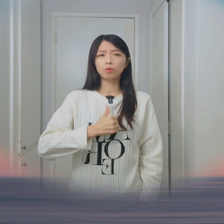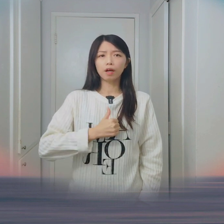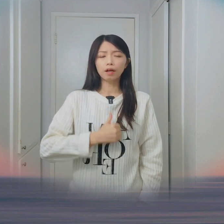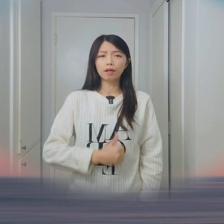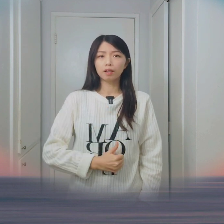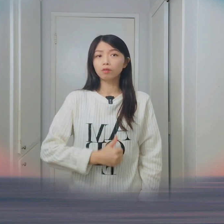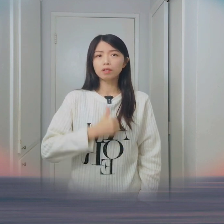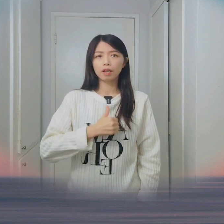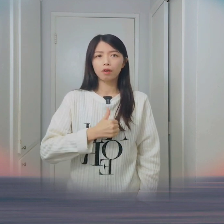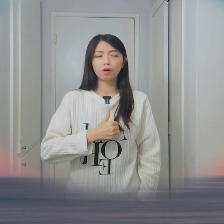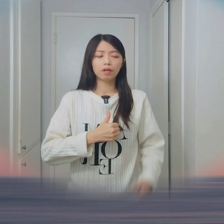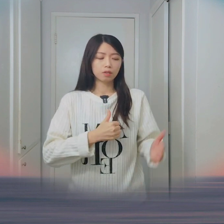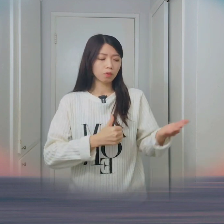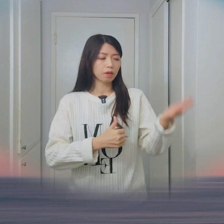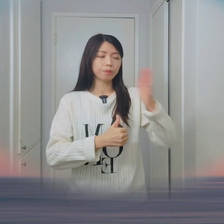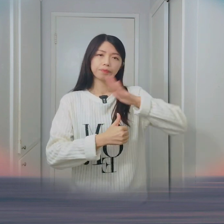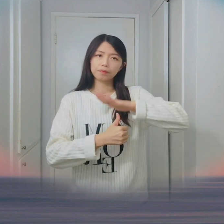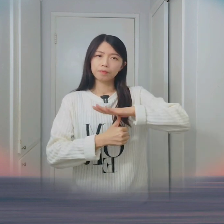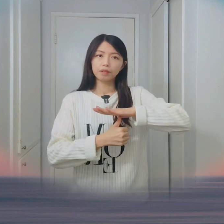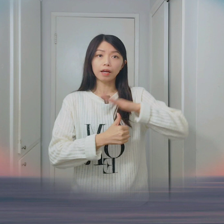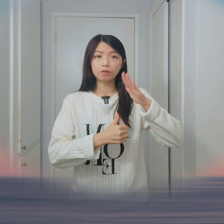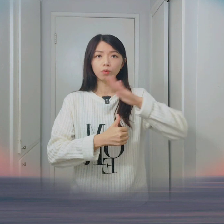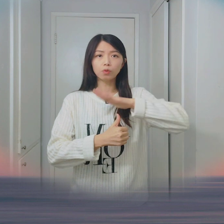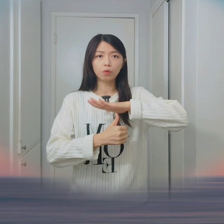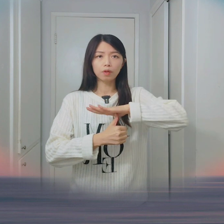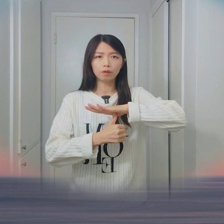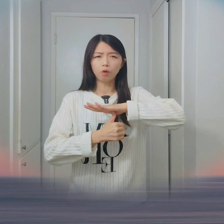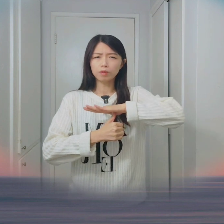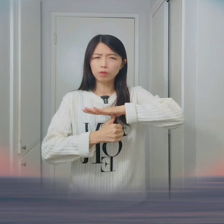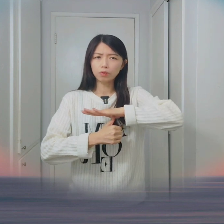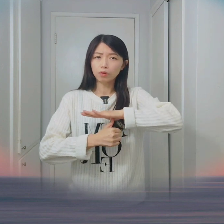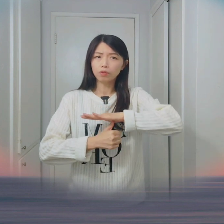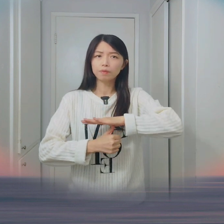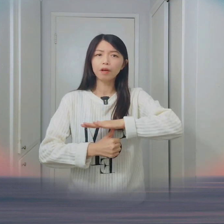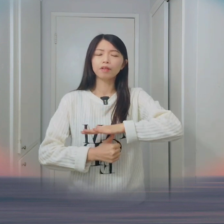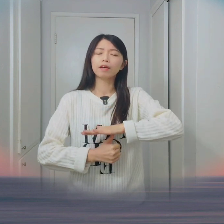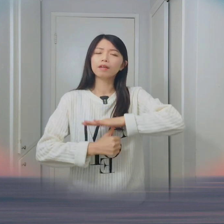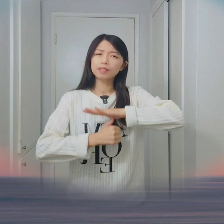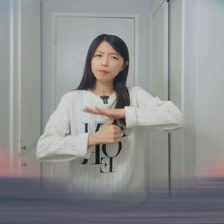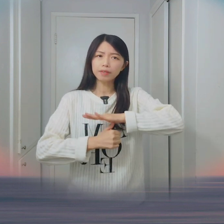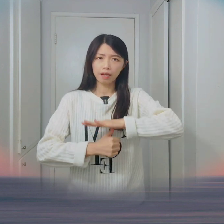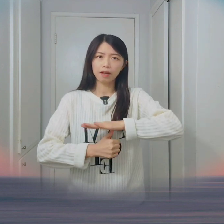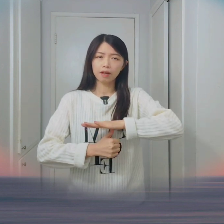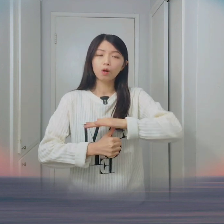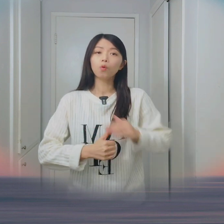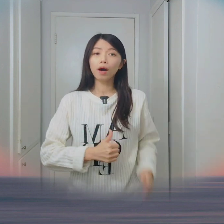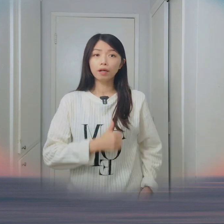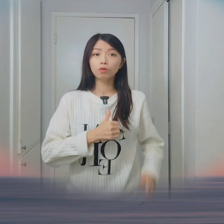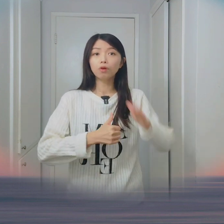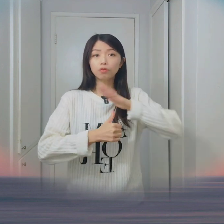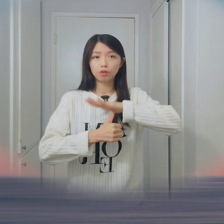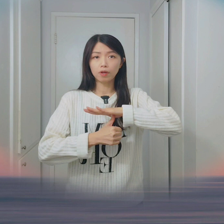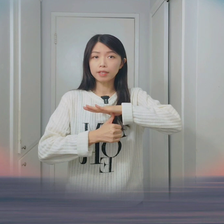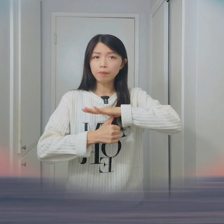치밀어 오르다 이런 뜻이에요. 이 손을 다른 손으로 이렇게 엄지를 꾹 눌러주시면 참다,